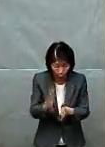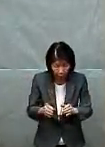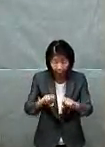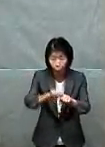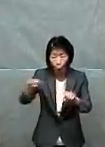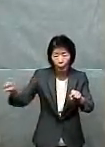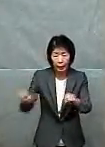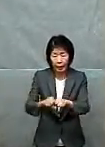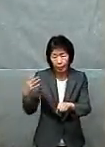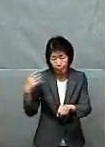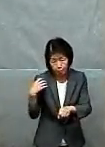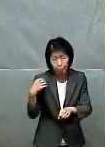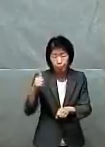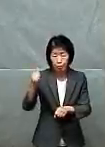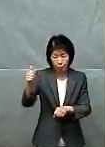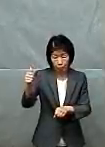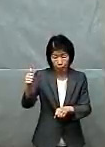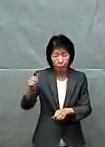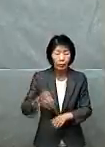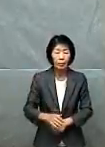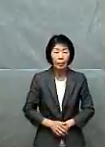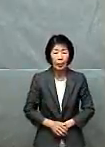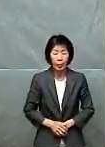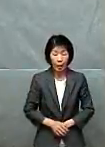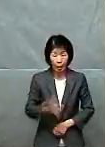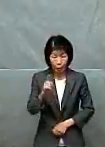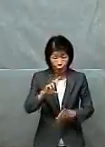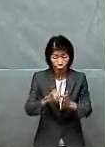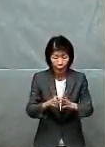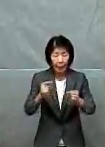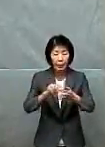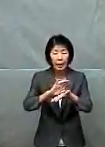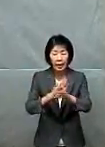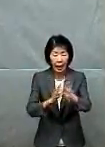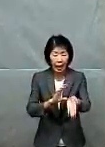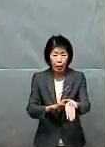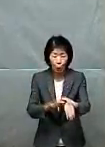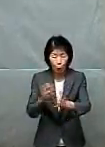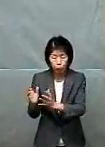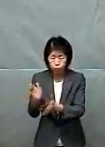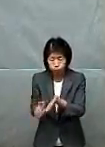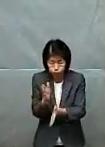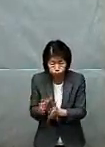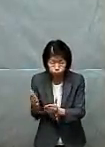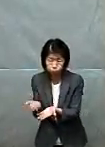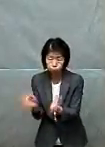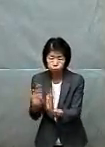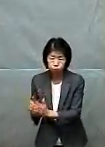。森野医師からは、山形県の医療救護班が